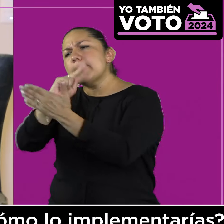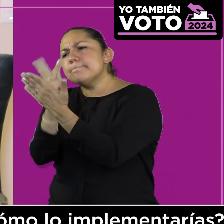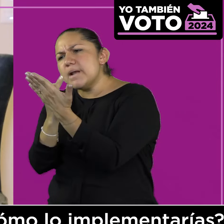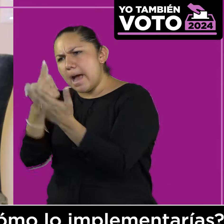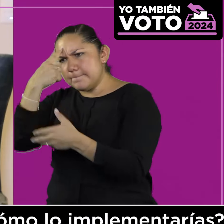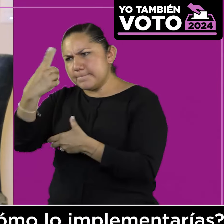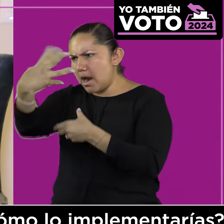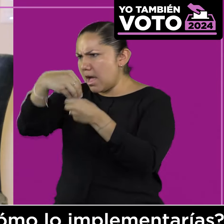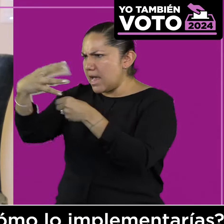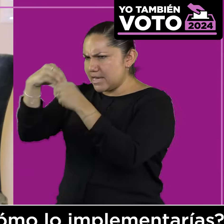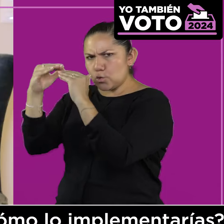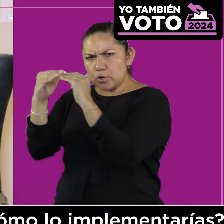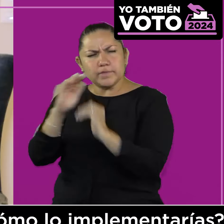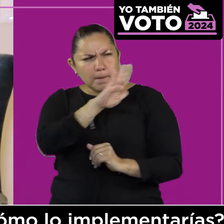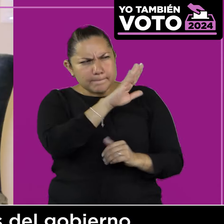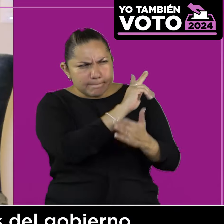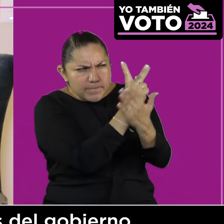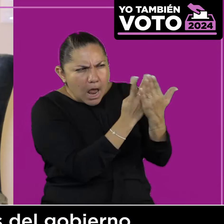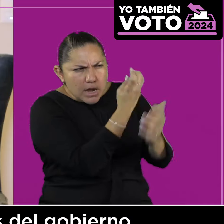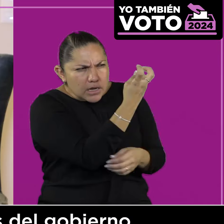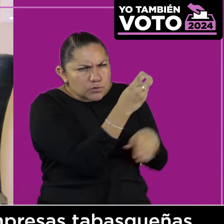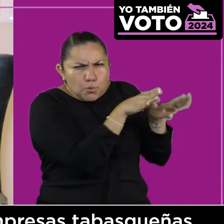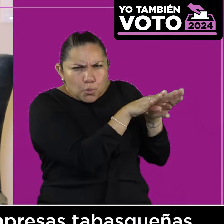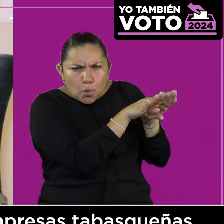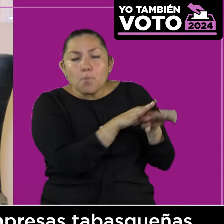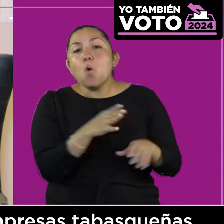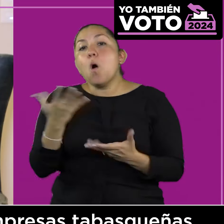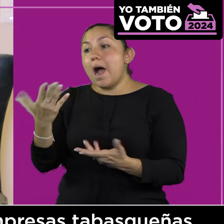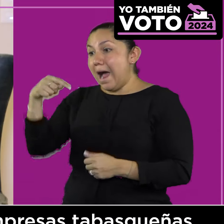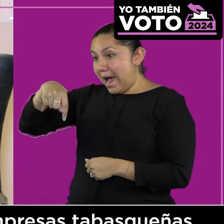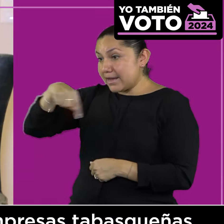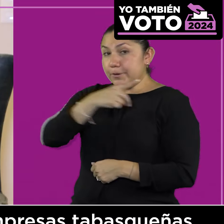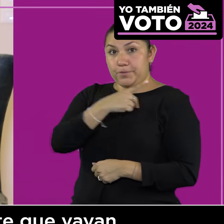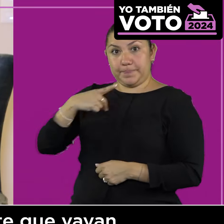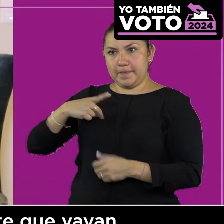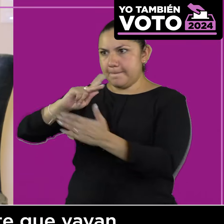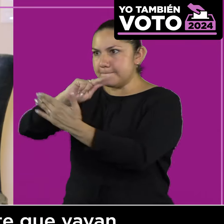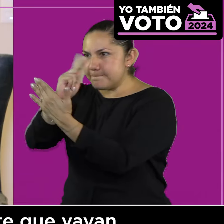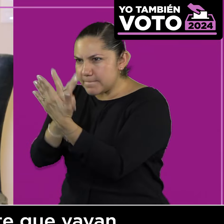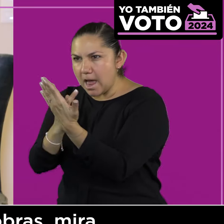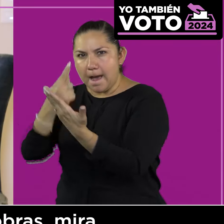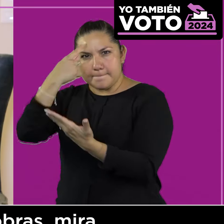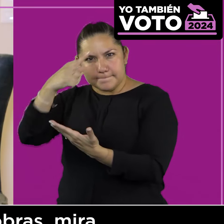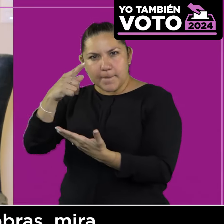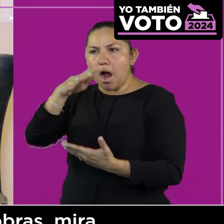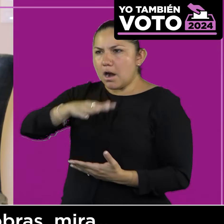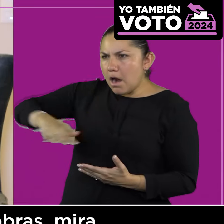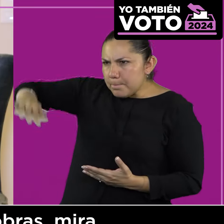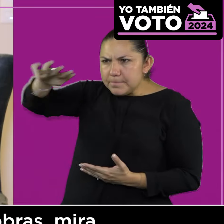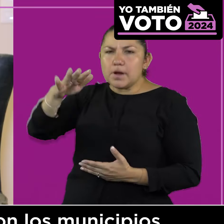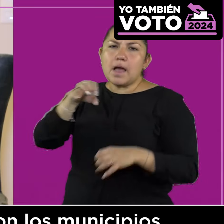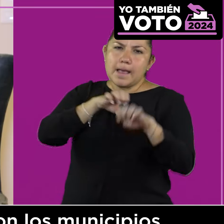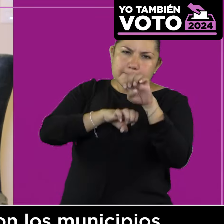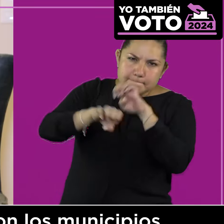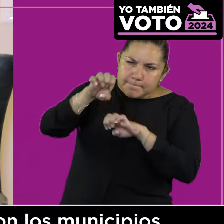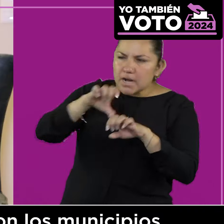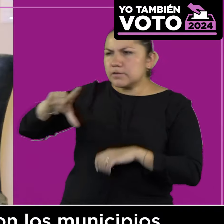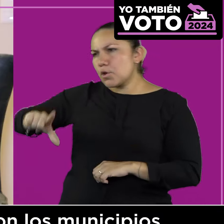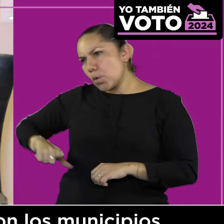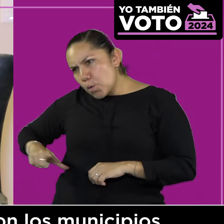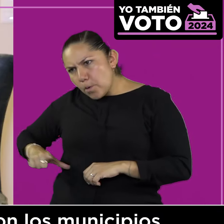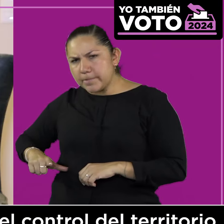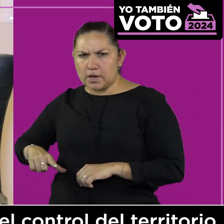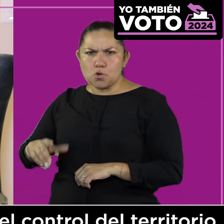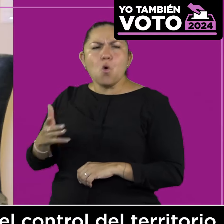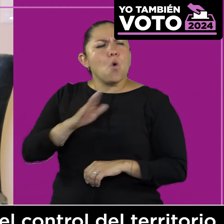pero ver ese plan cómo lo implementarías Pues a través del gobierno y a través de las empresas tabasqueñas precisamente que vayan haciendo obras Mira y cómo harías con